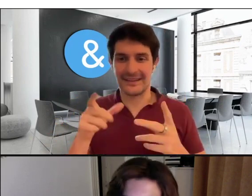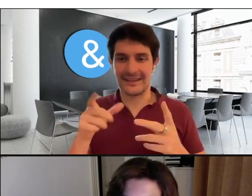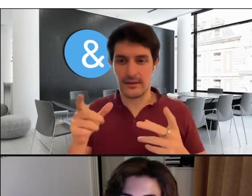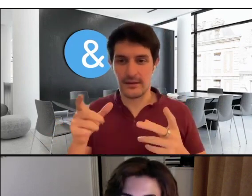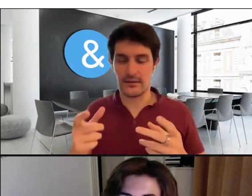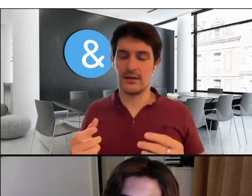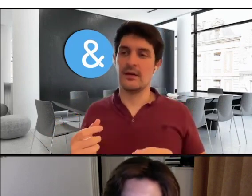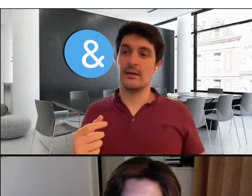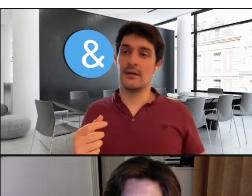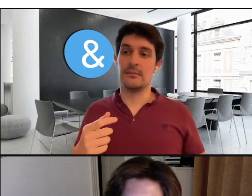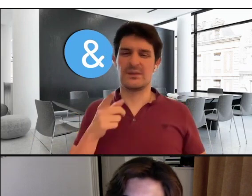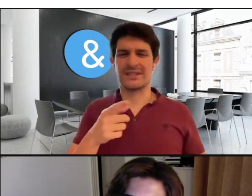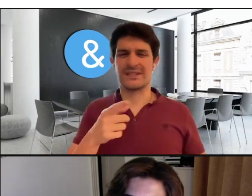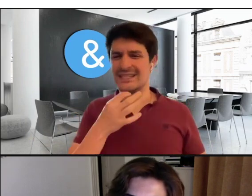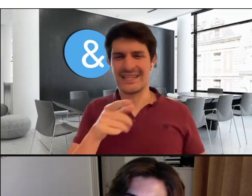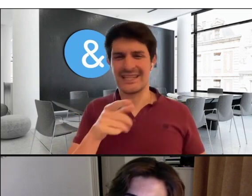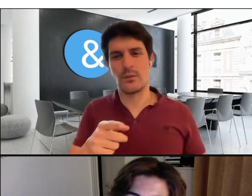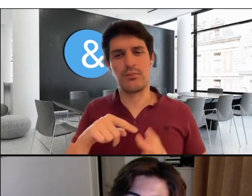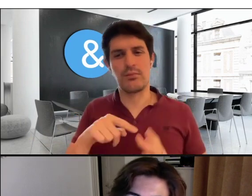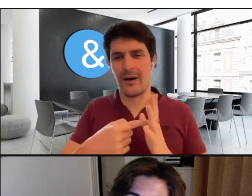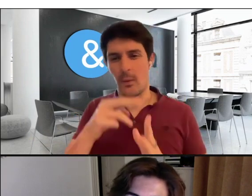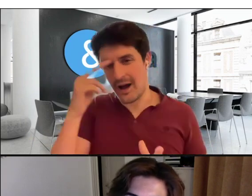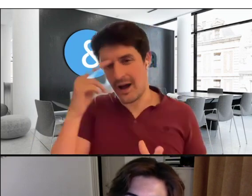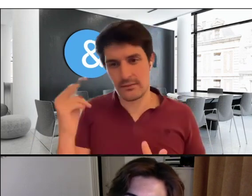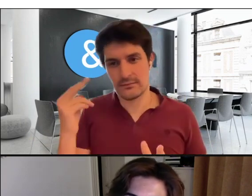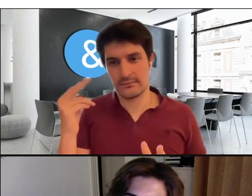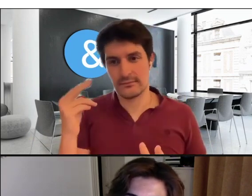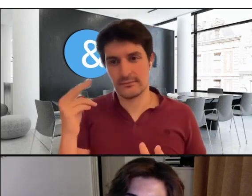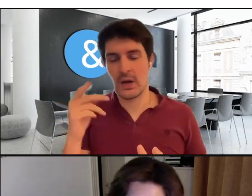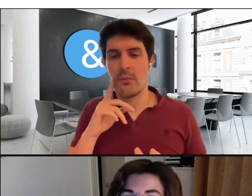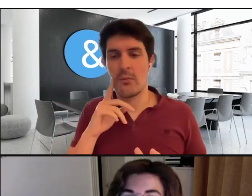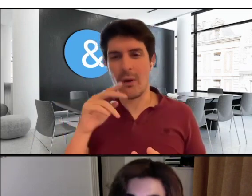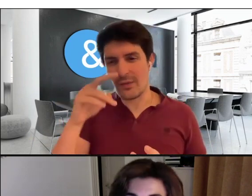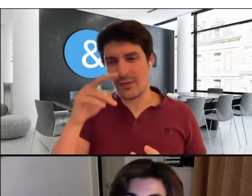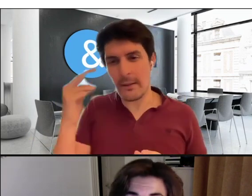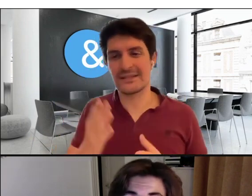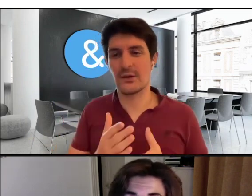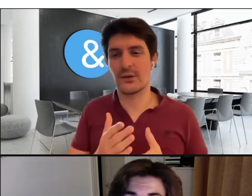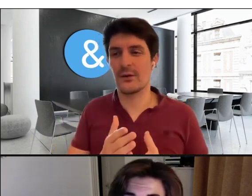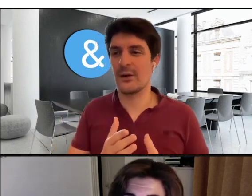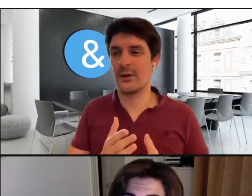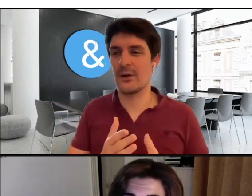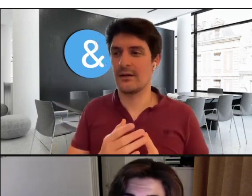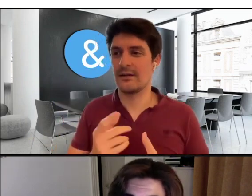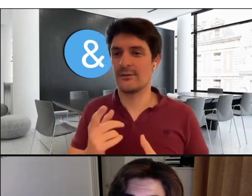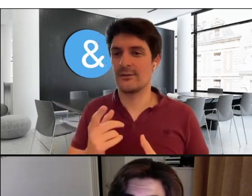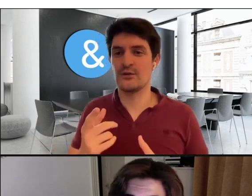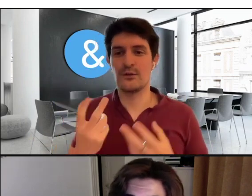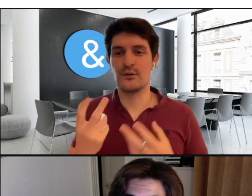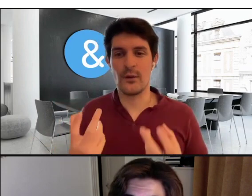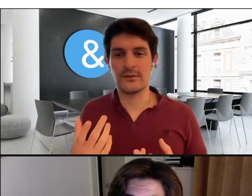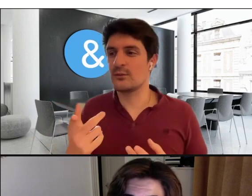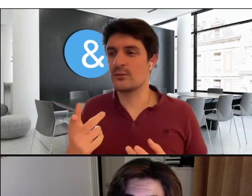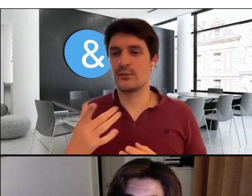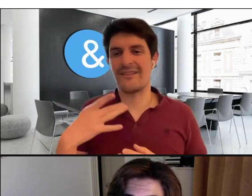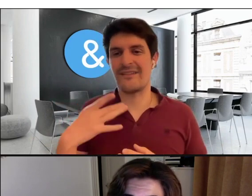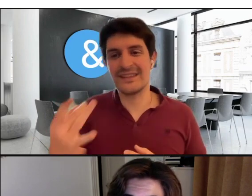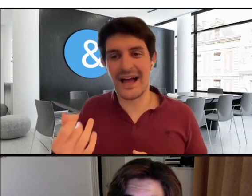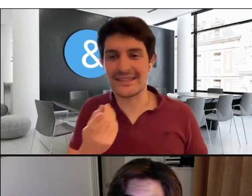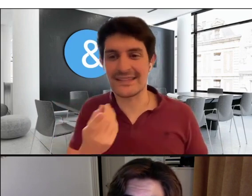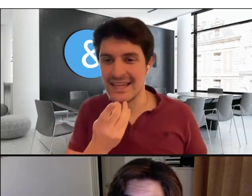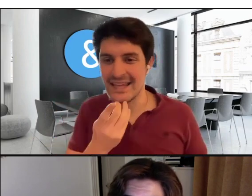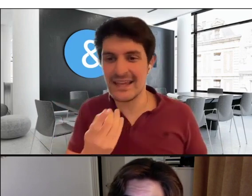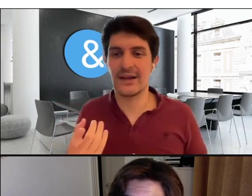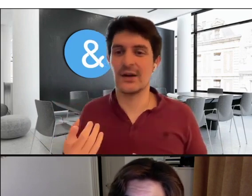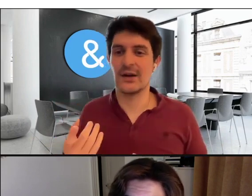personnes. Parce qu'on s'est dit, ça, c'est le point noir. Pourquoi noir? Parce que tu vas inviter à un